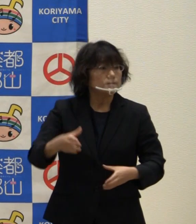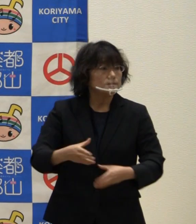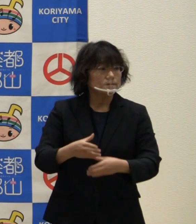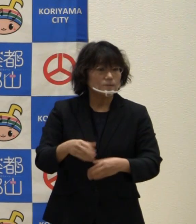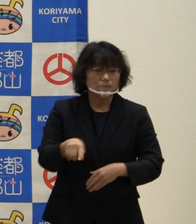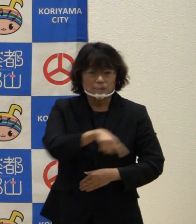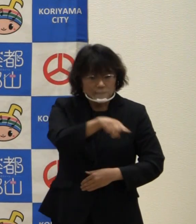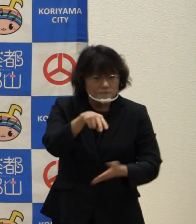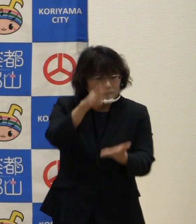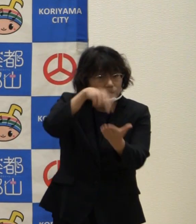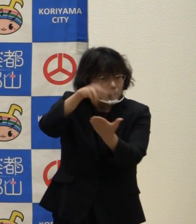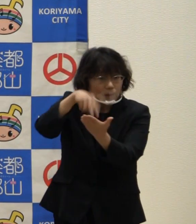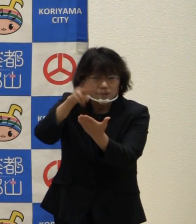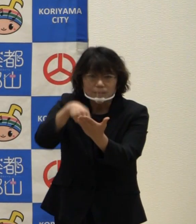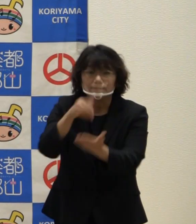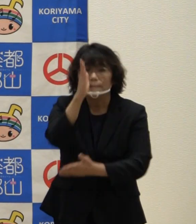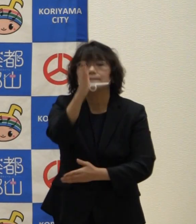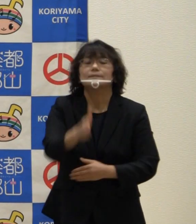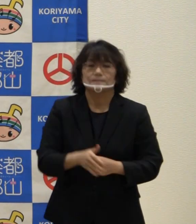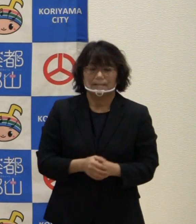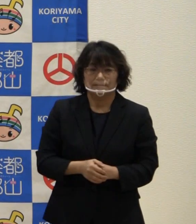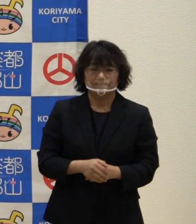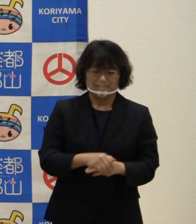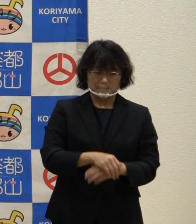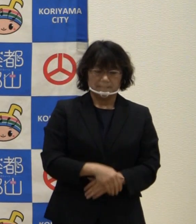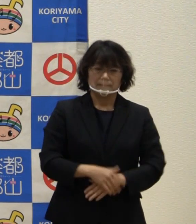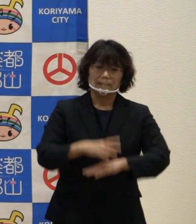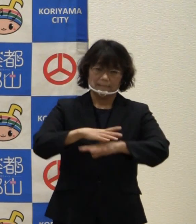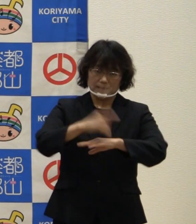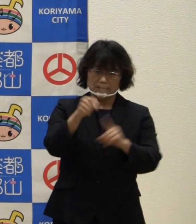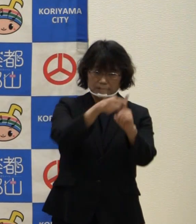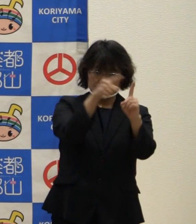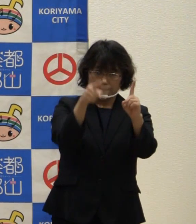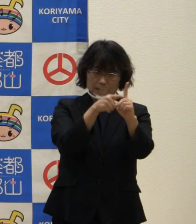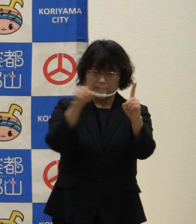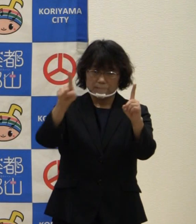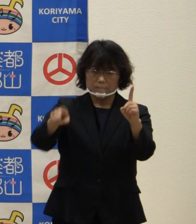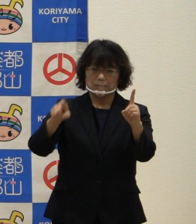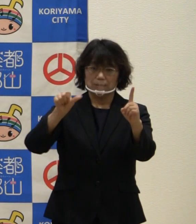思います。はじめに15ページをご覧いただきたいと思います。